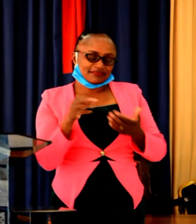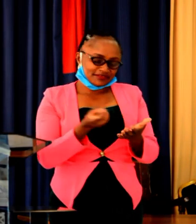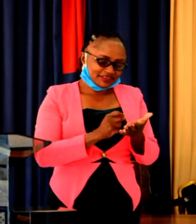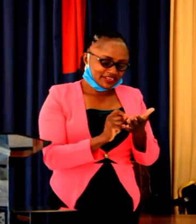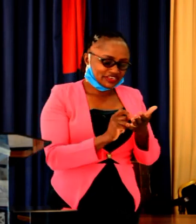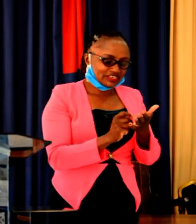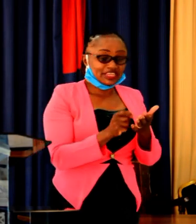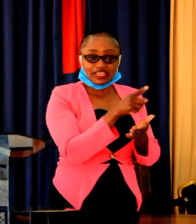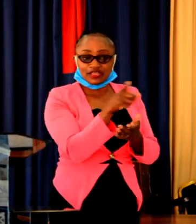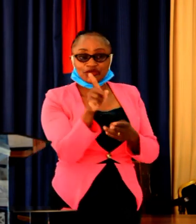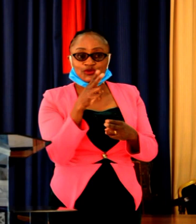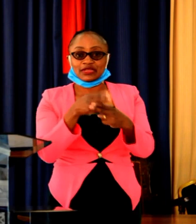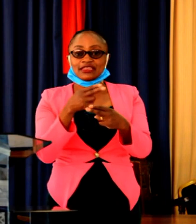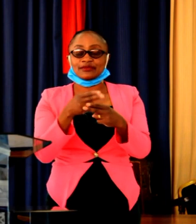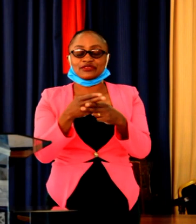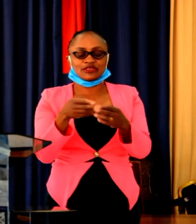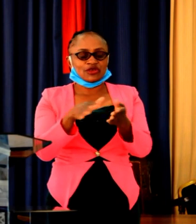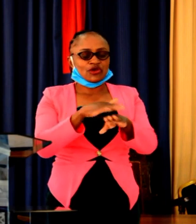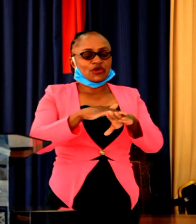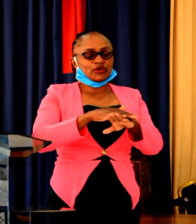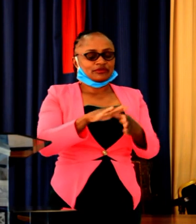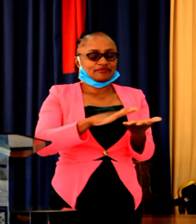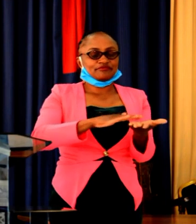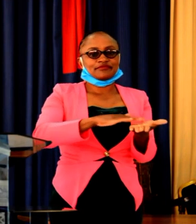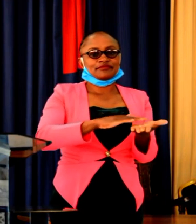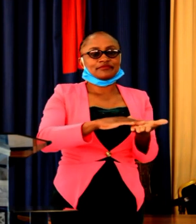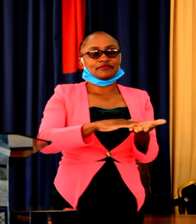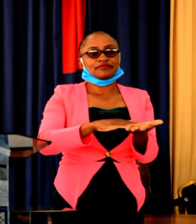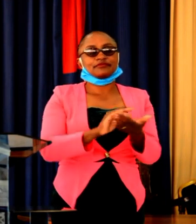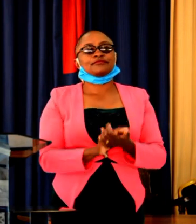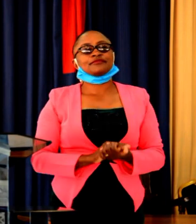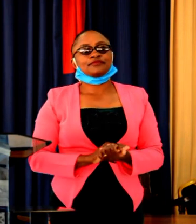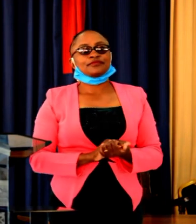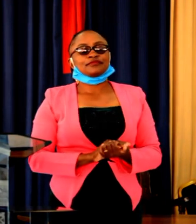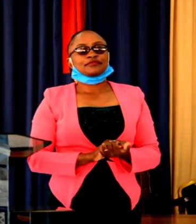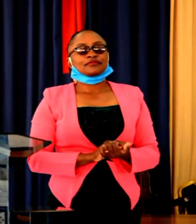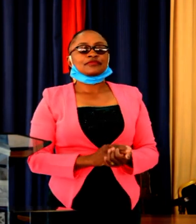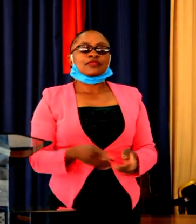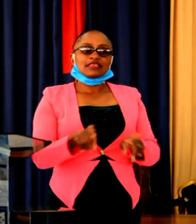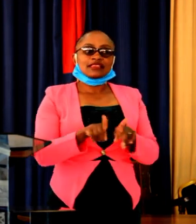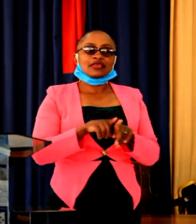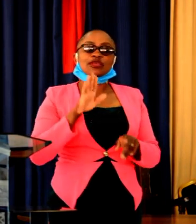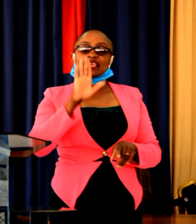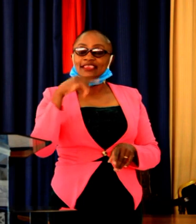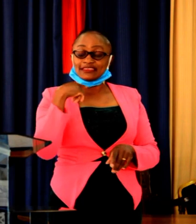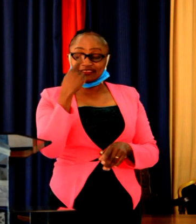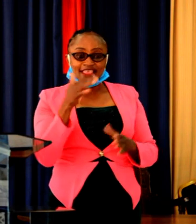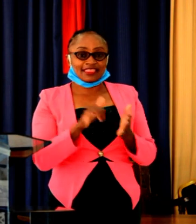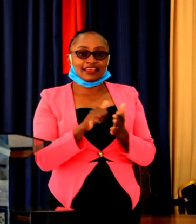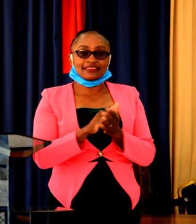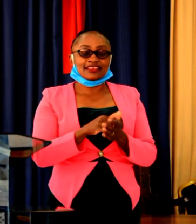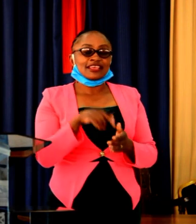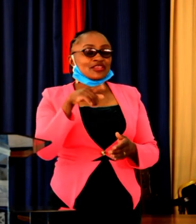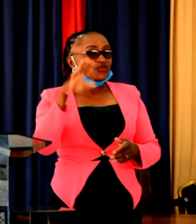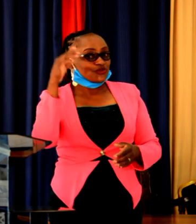yenu mkononi mwangu, in the palm of my hand. Na hata anasema kwamba hata nywele za